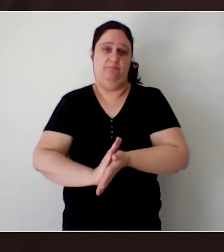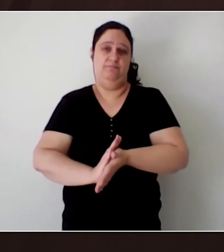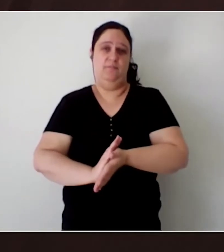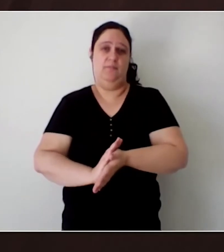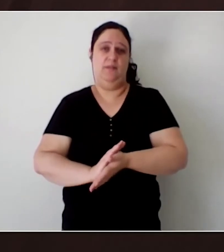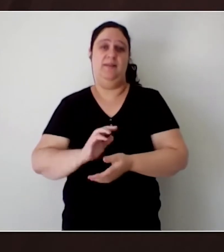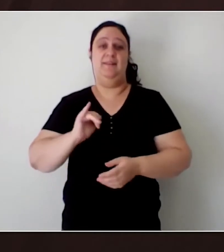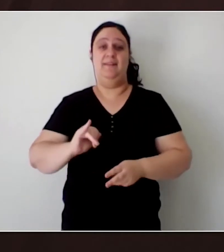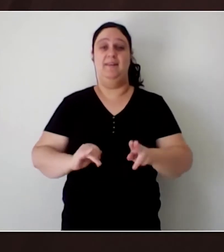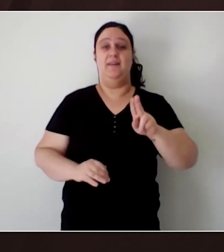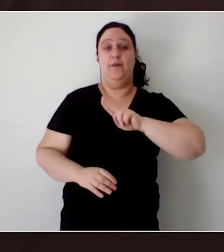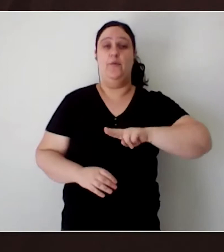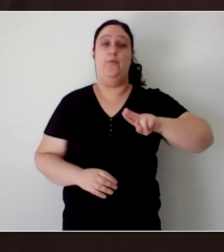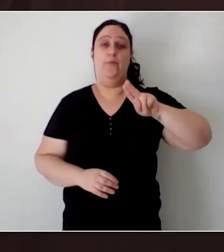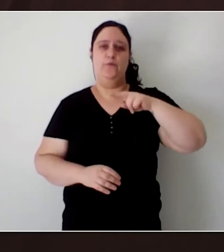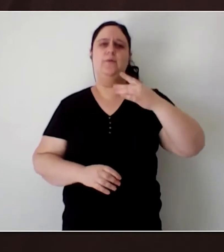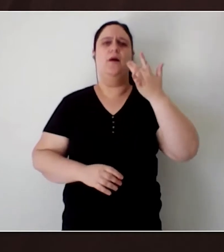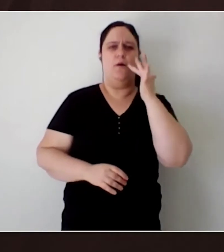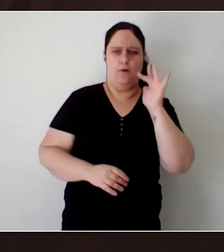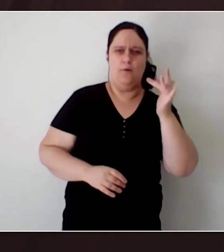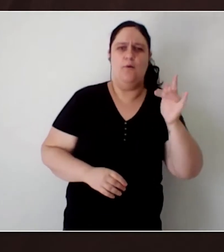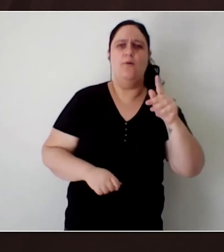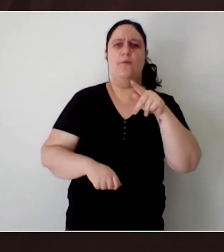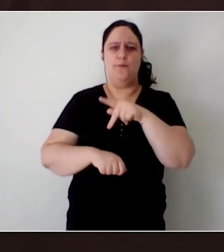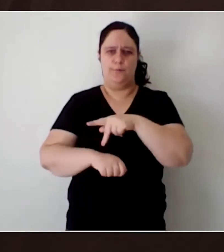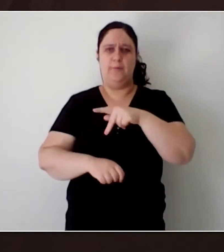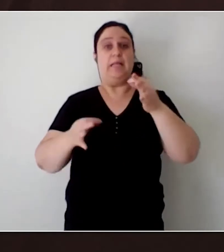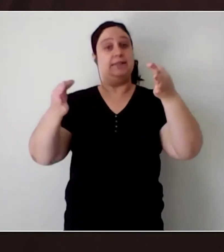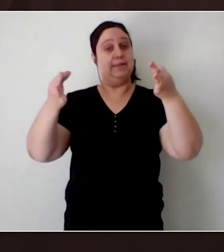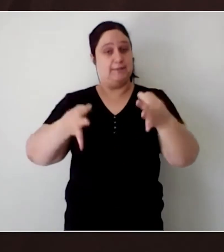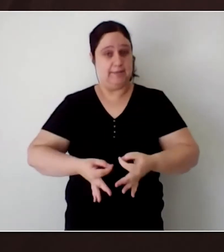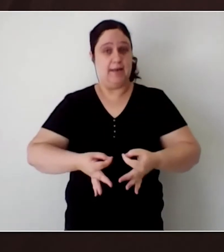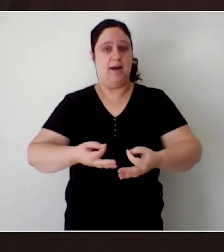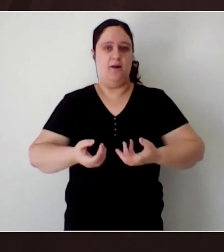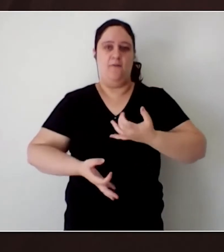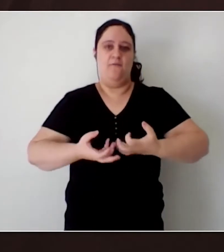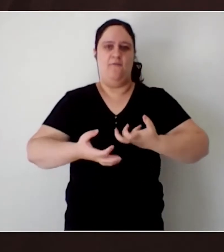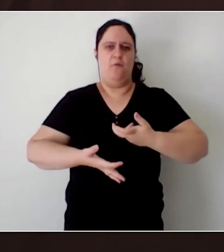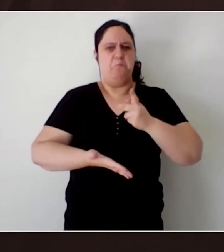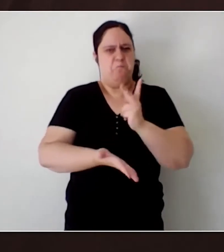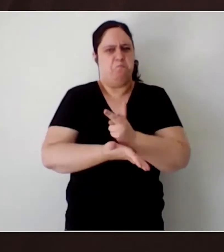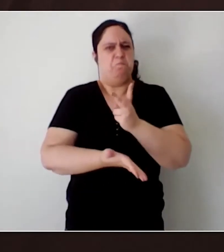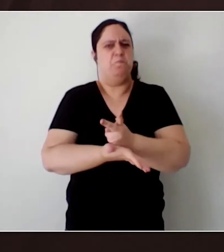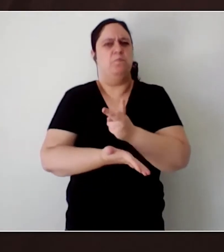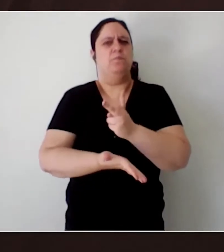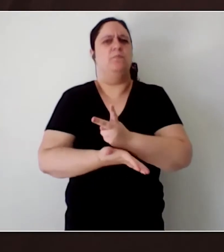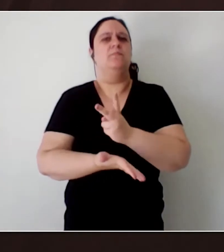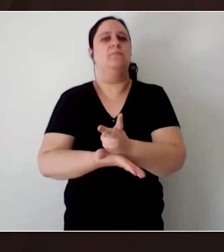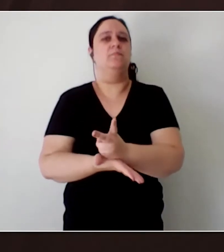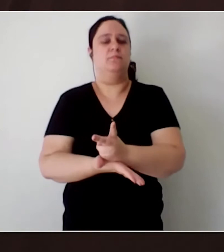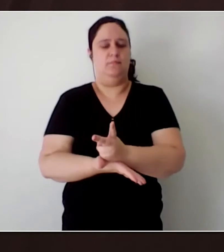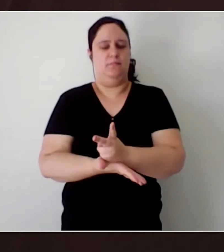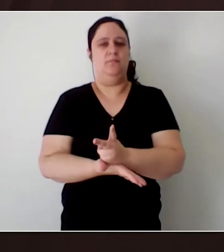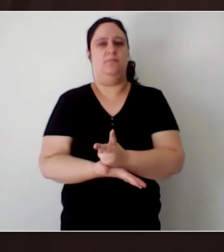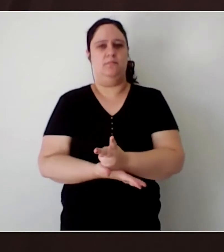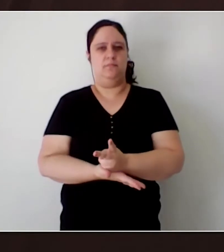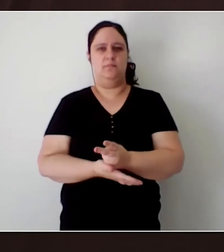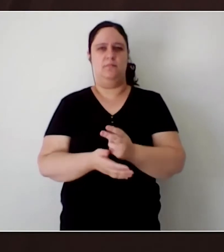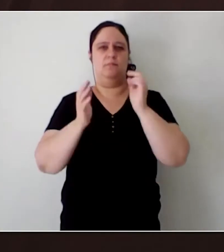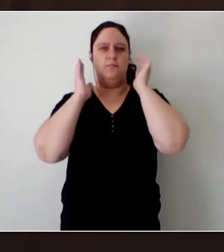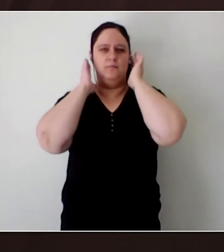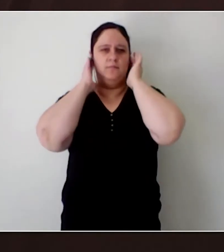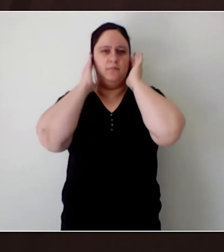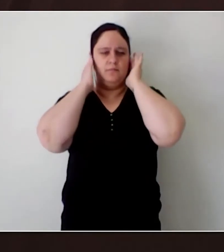só palha, só madeira. Quando passa fogo não sobra nada. Não é? Então, irmãos,